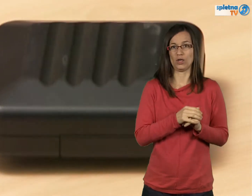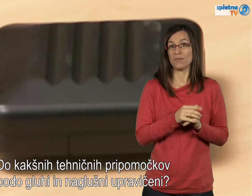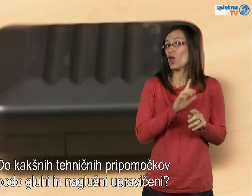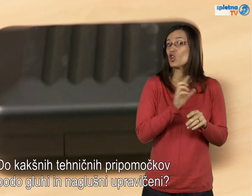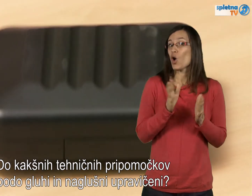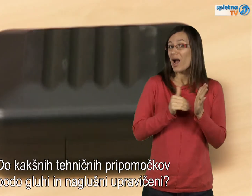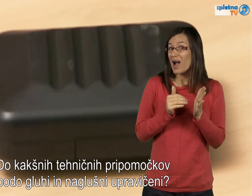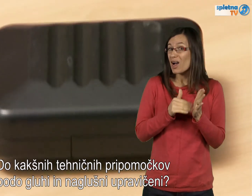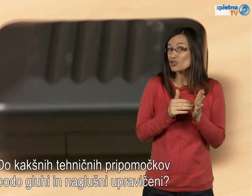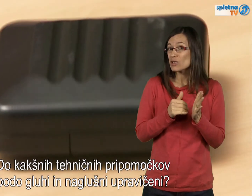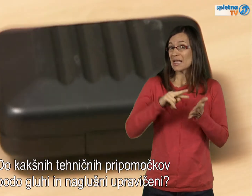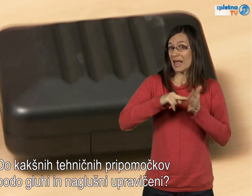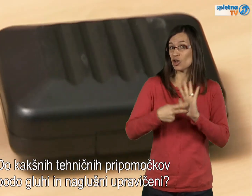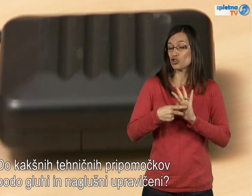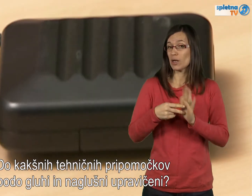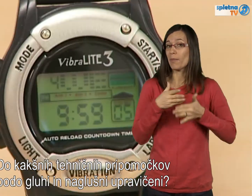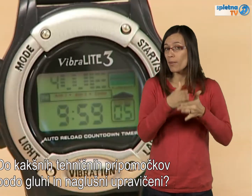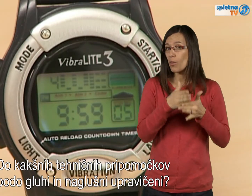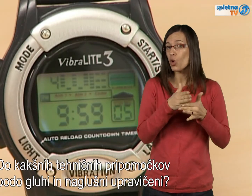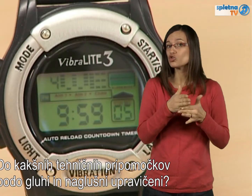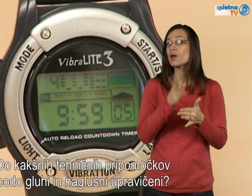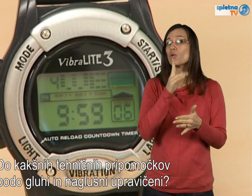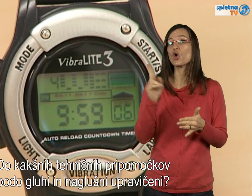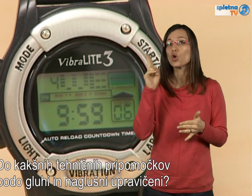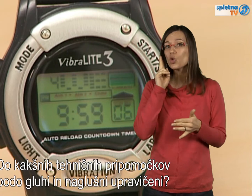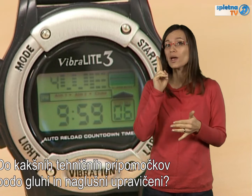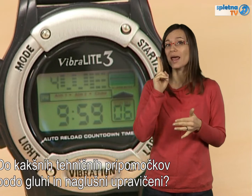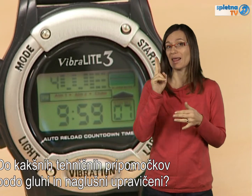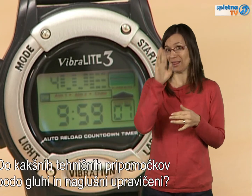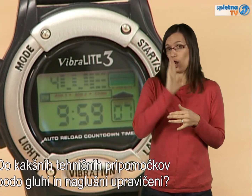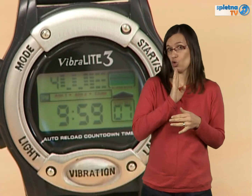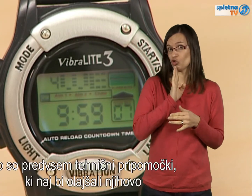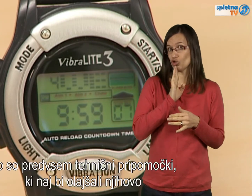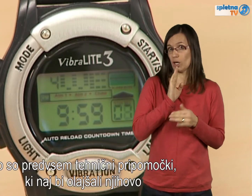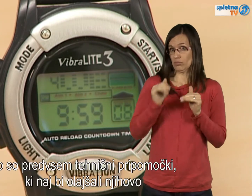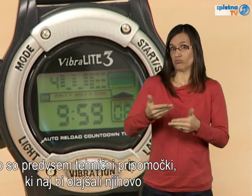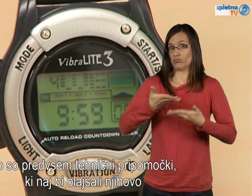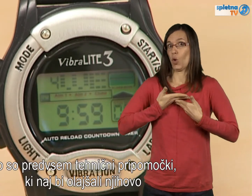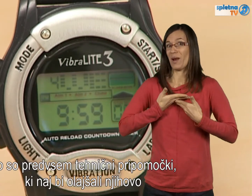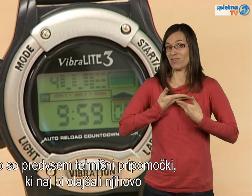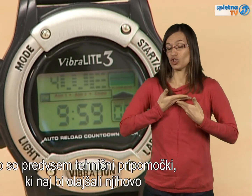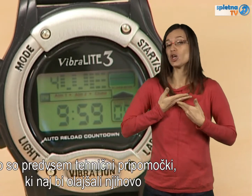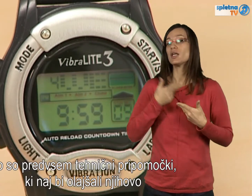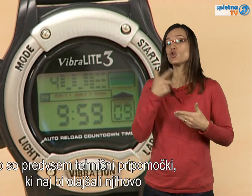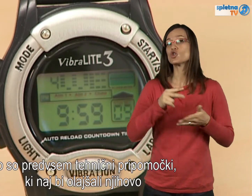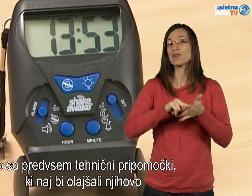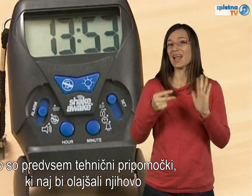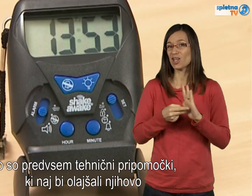kakšnih tehničnih pripomočkov bojo gluhi in naglušni upravičeni, to so predvsem tehnični pripomočki, ki naj bi